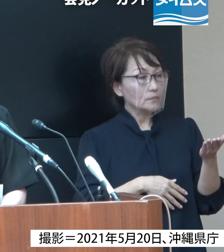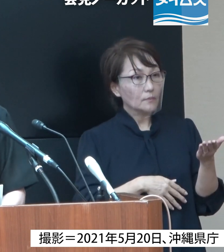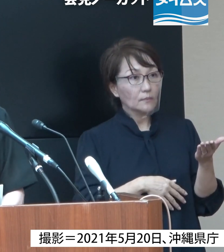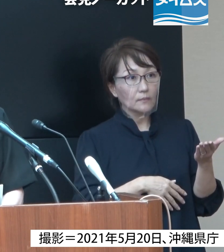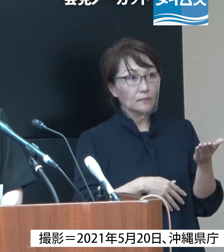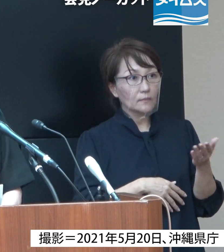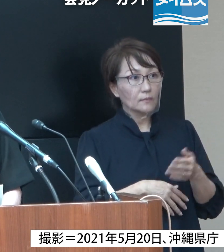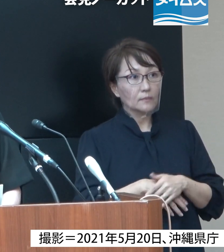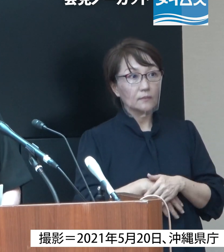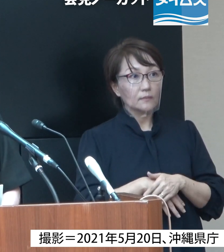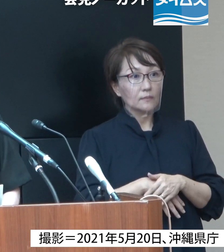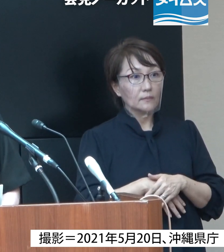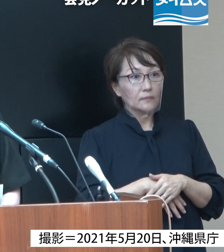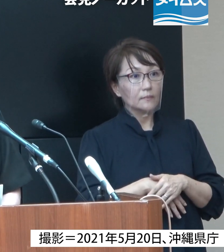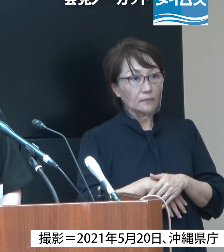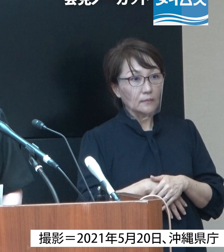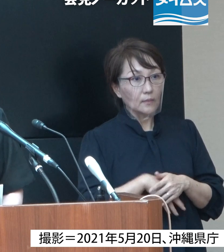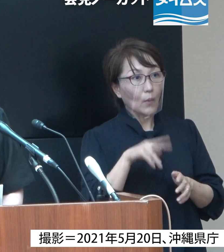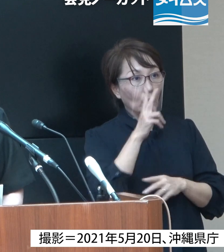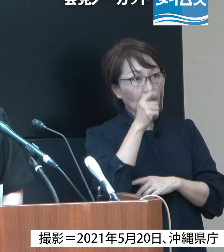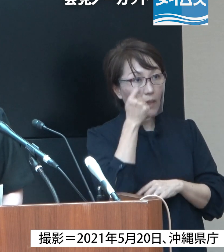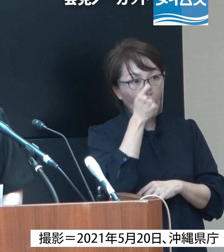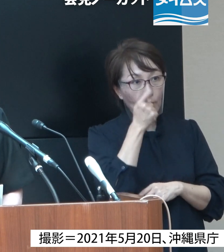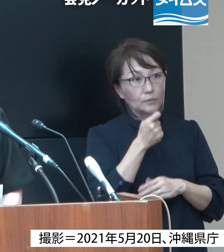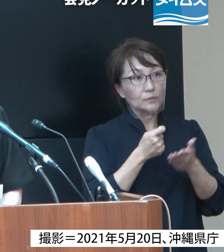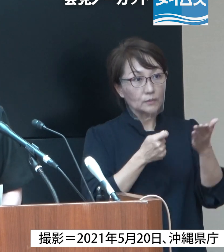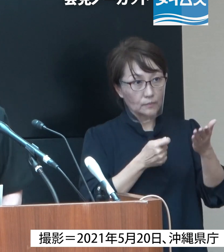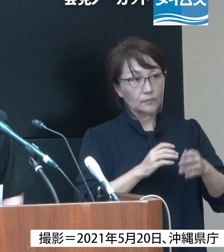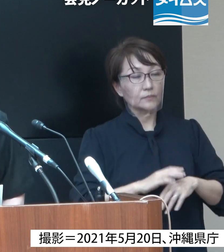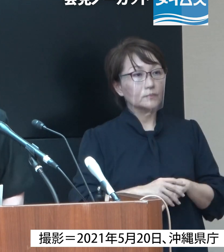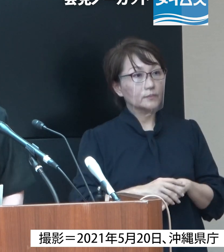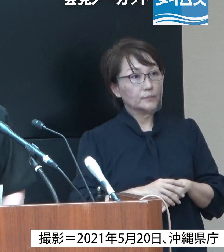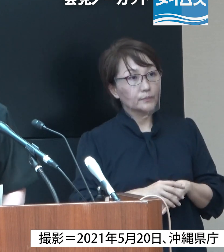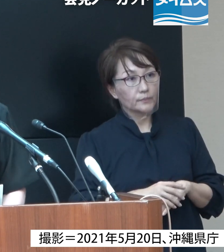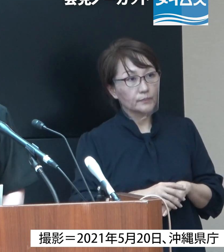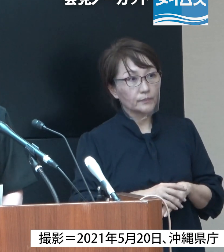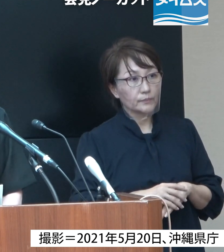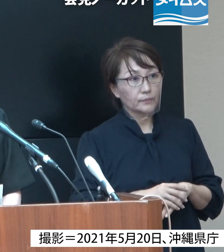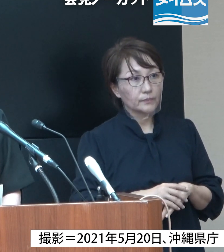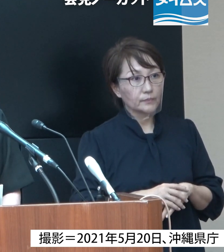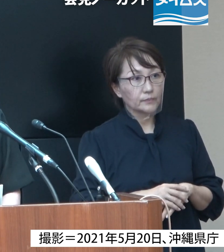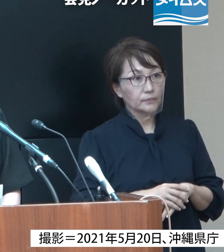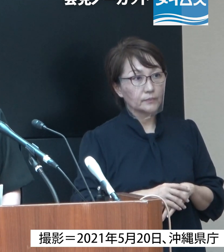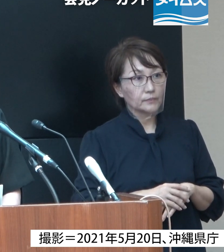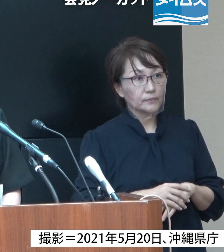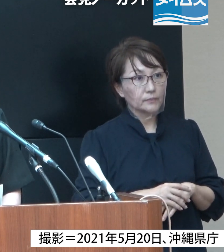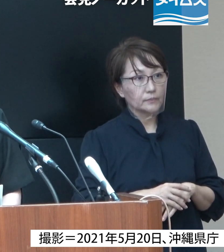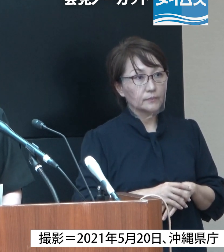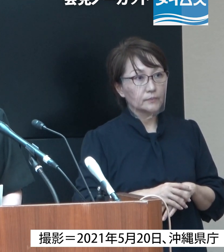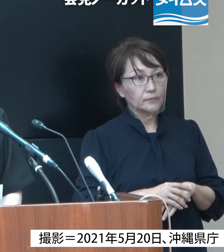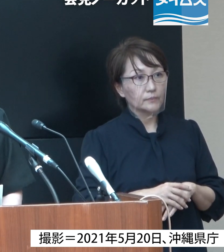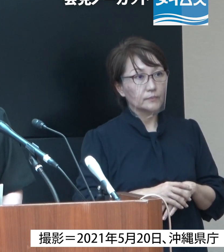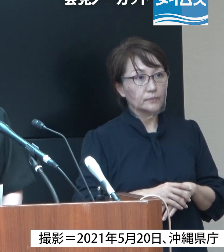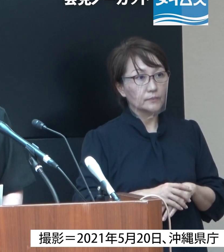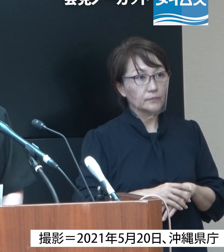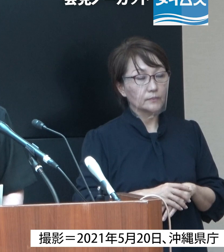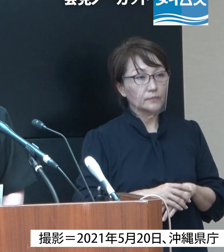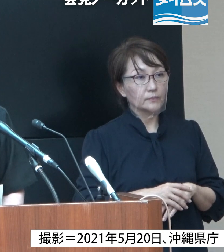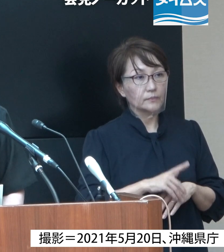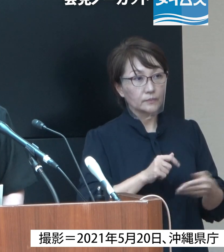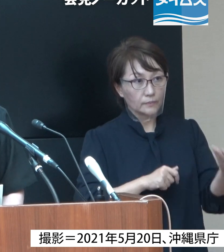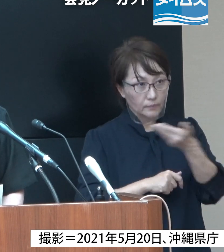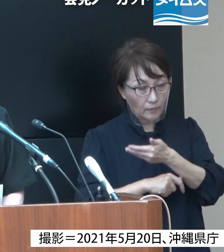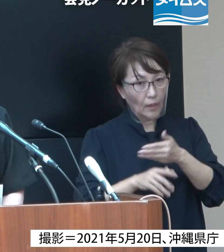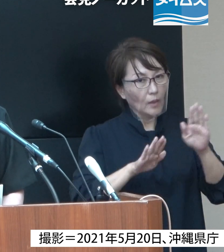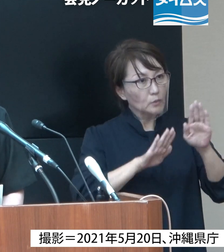田村さんお願いします。 岩田委員長です。 すみません、あの先ほどの状況に